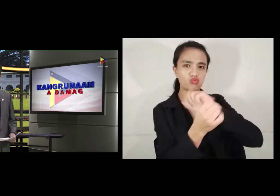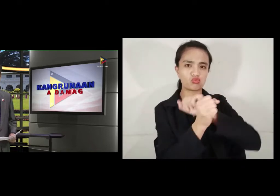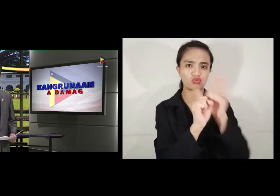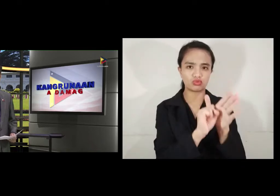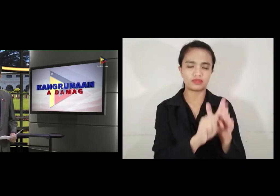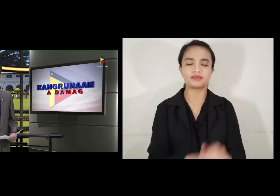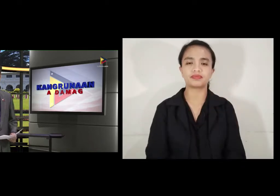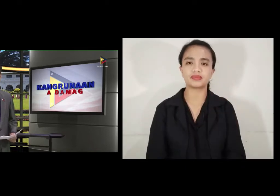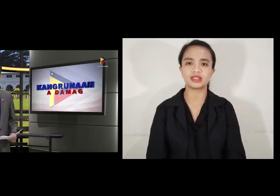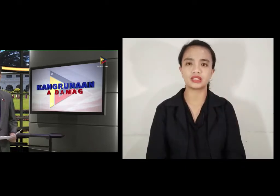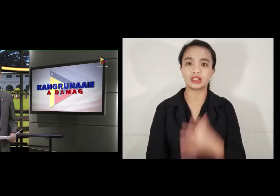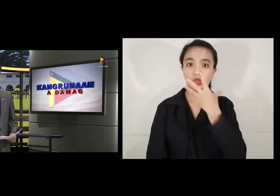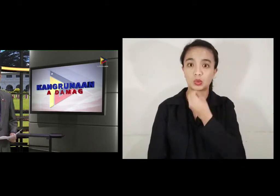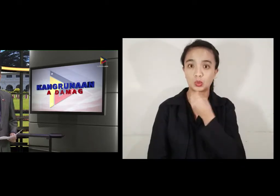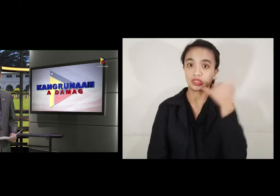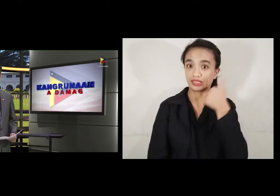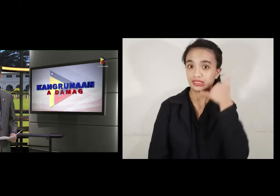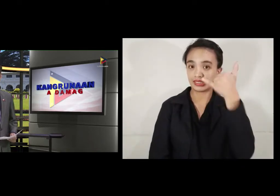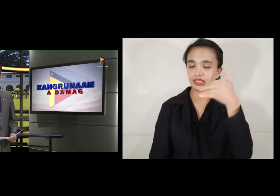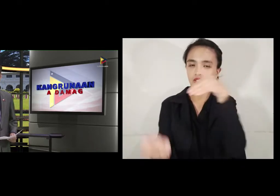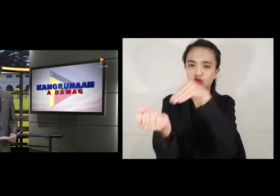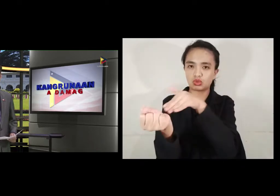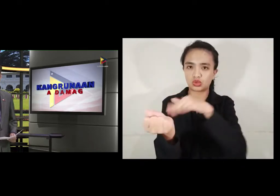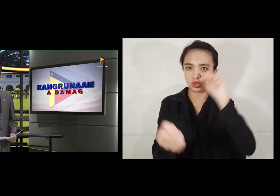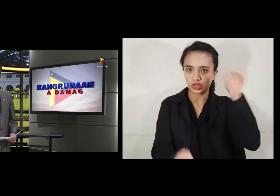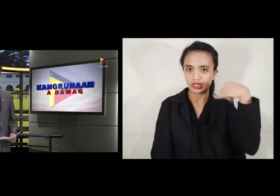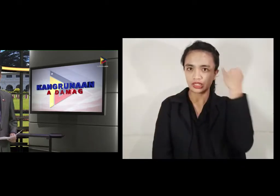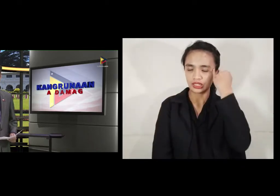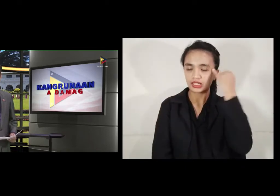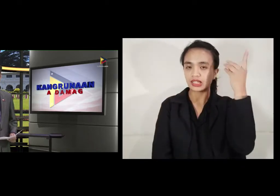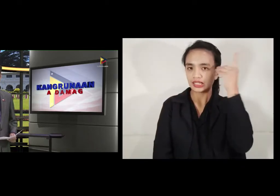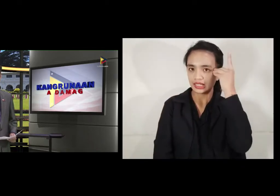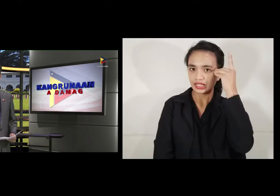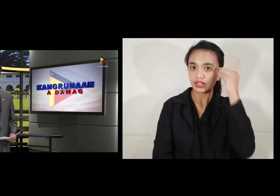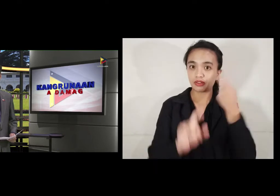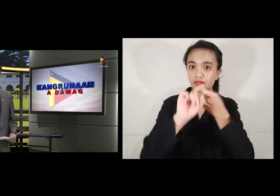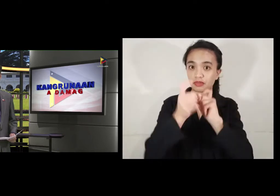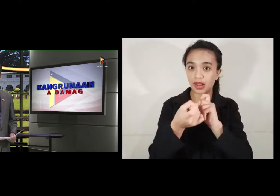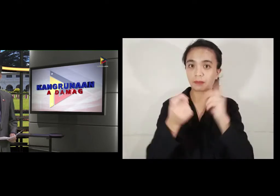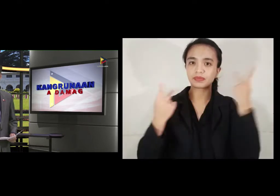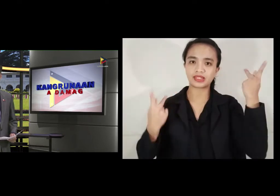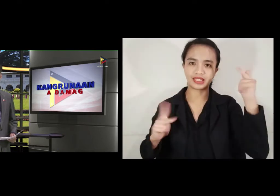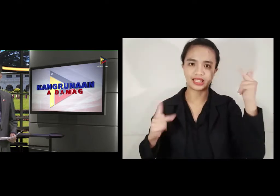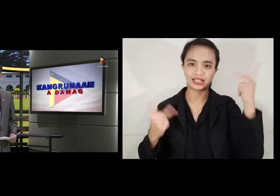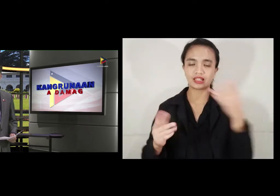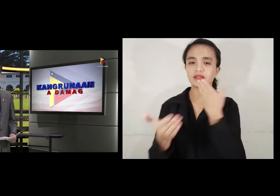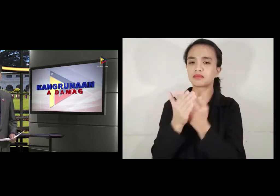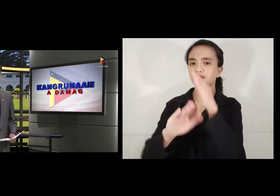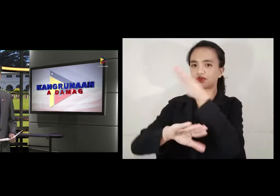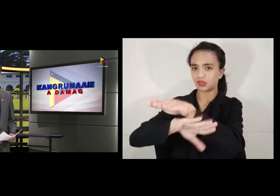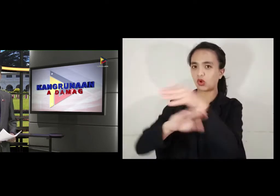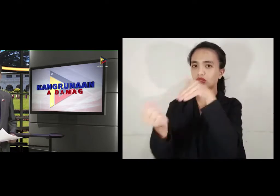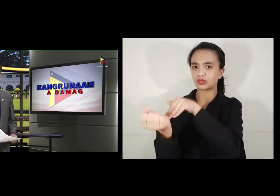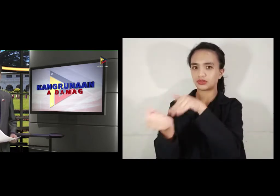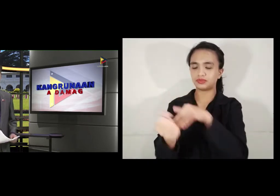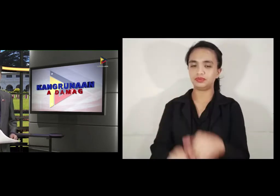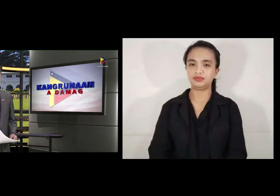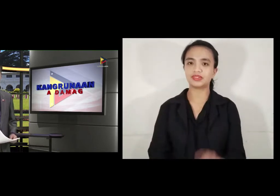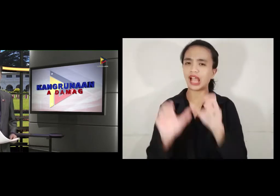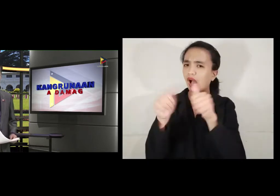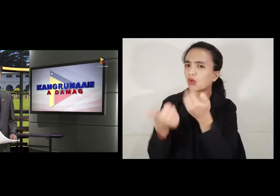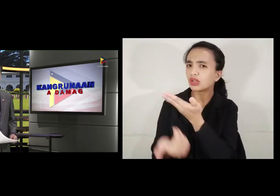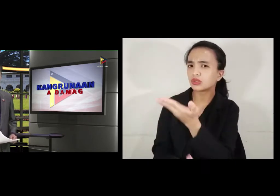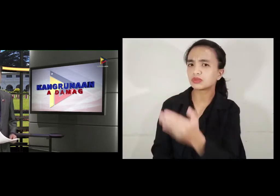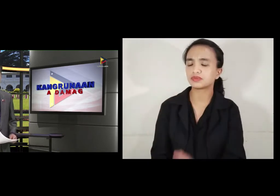COVID-19. Makadwa tayo iti linya ni Dr. Joseph Delson manipod sa Jai Kalinga na imbag malam. Doc